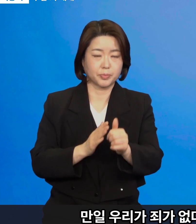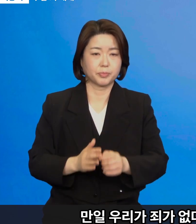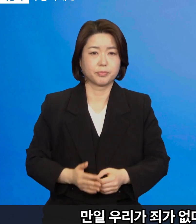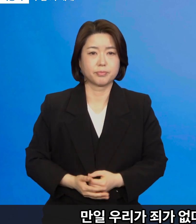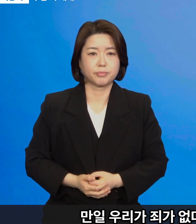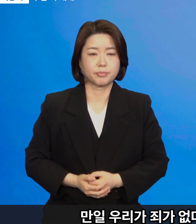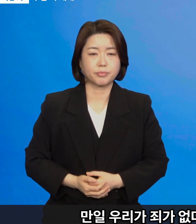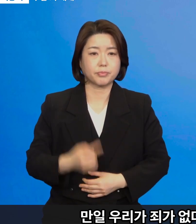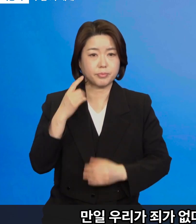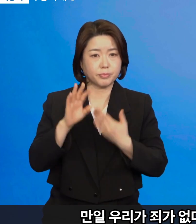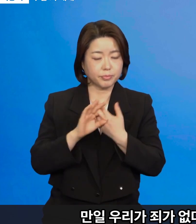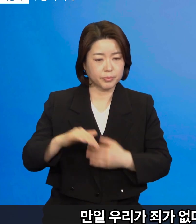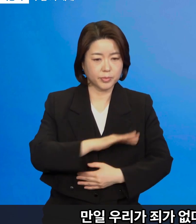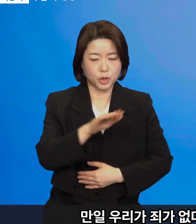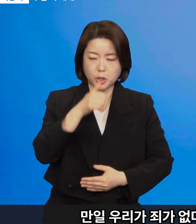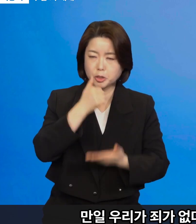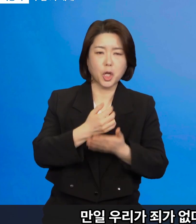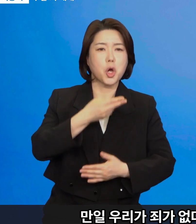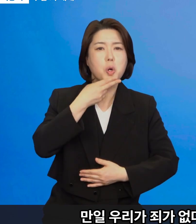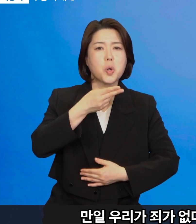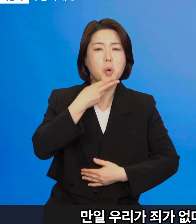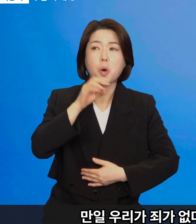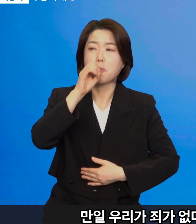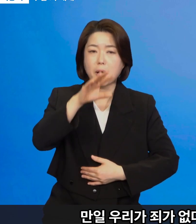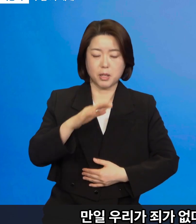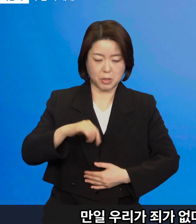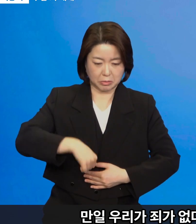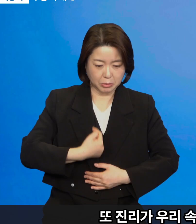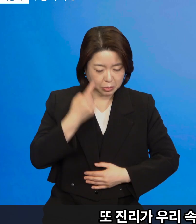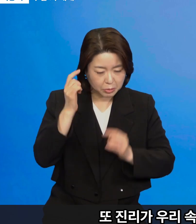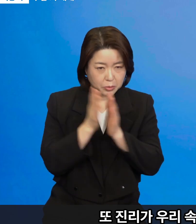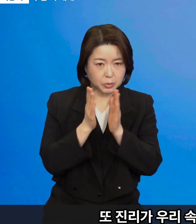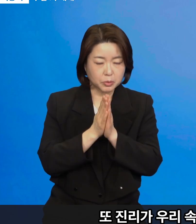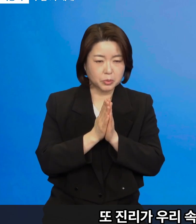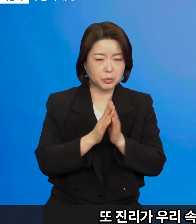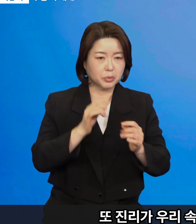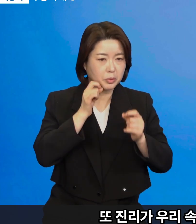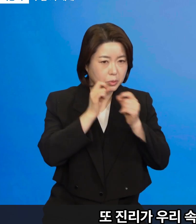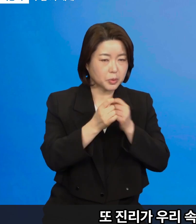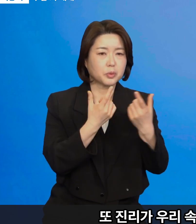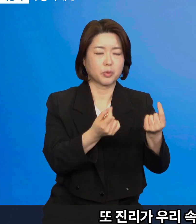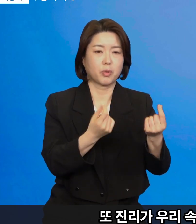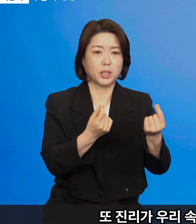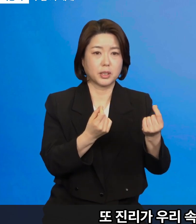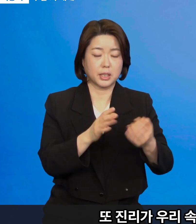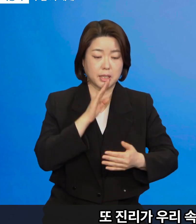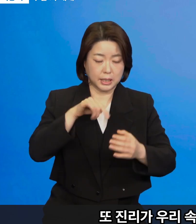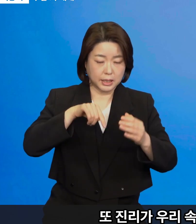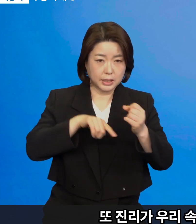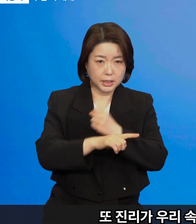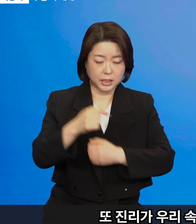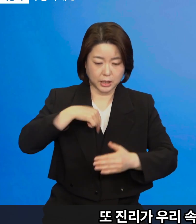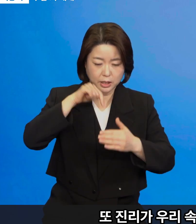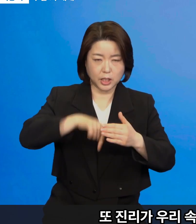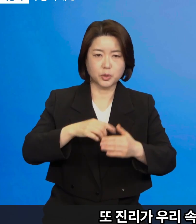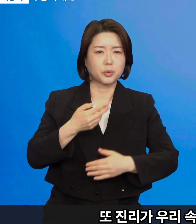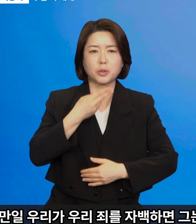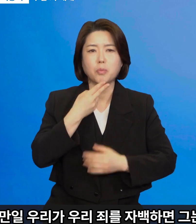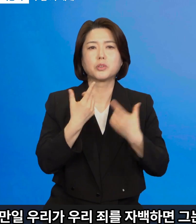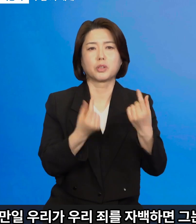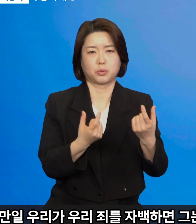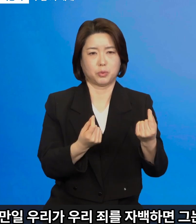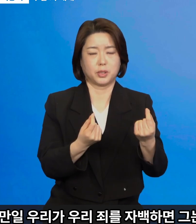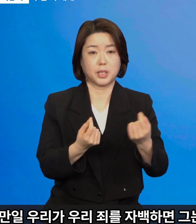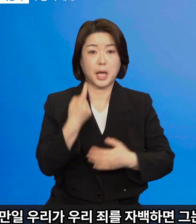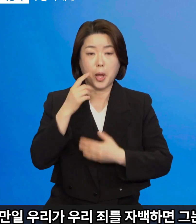만일 우리가 죄가 없다고 말하면 스스로 속이고 또 진리가 우리 속에 있지 아니할 것이요